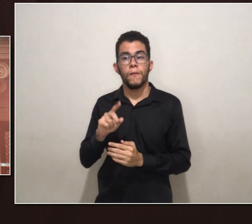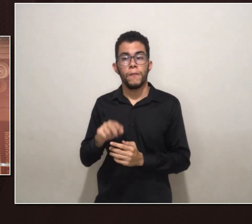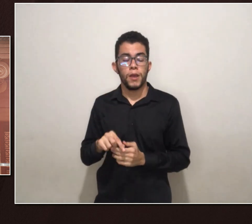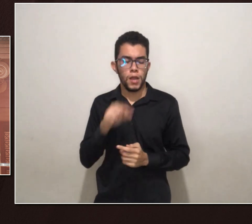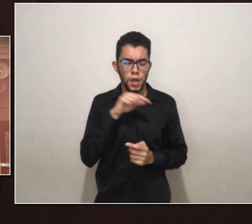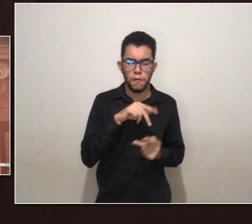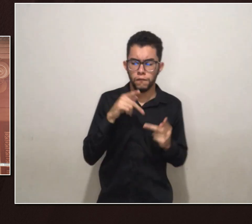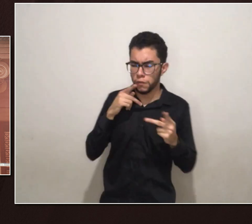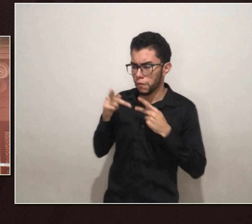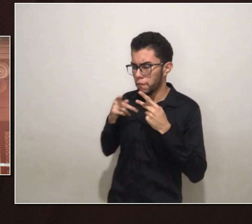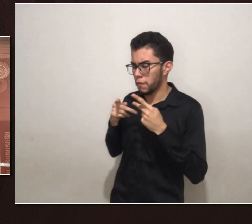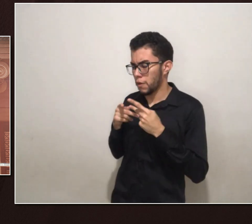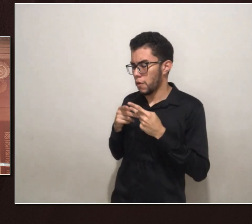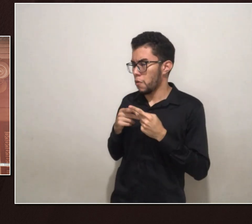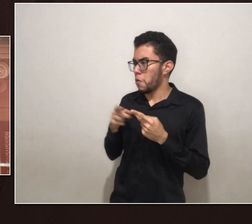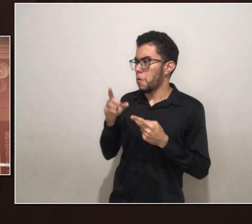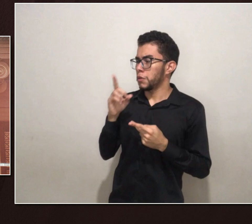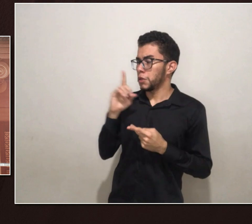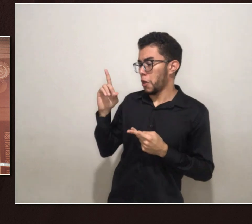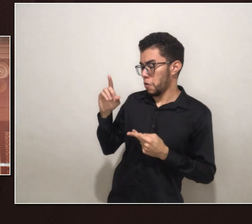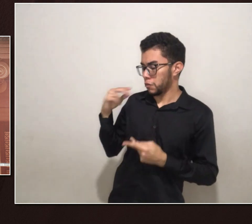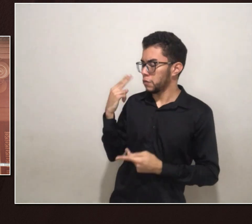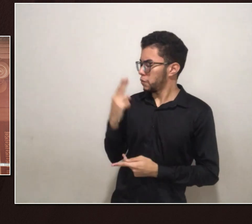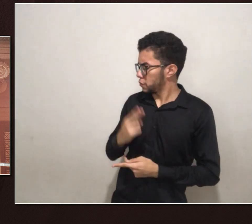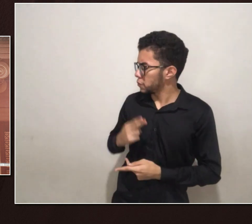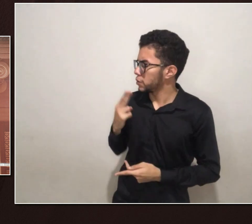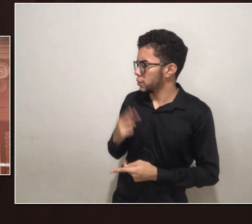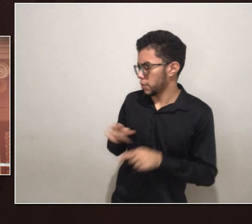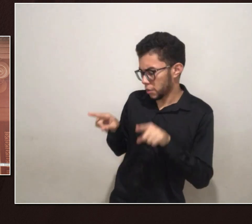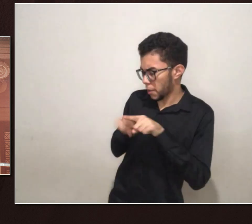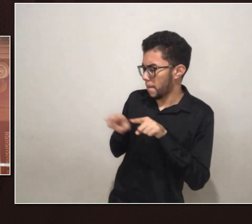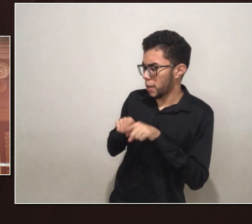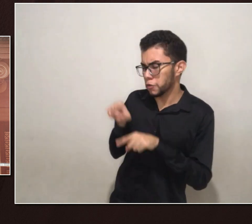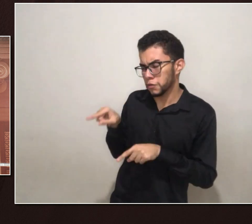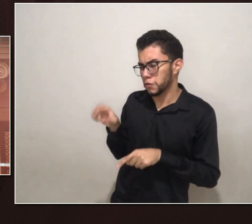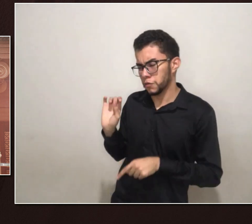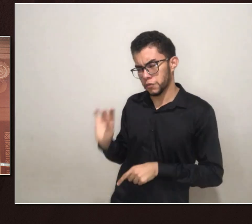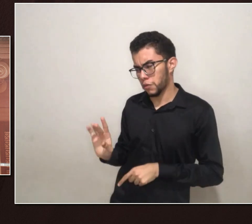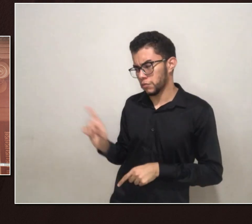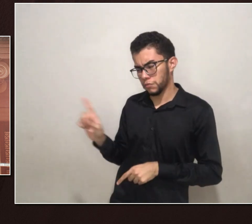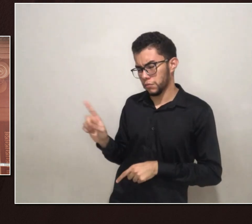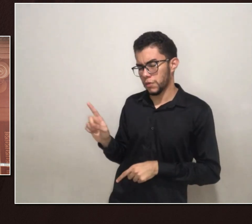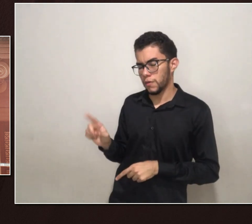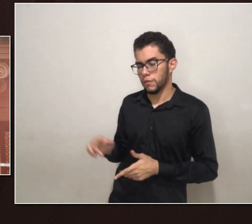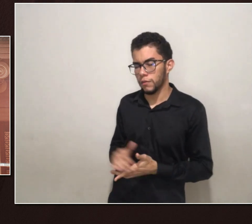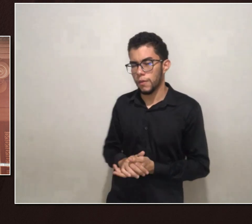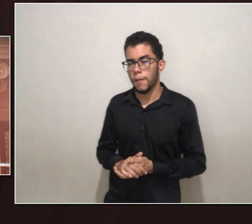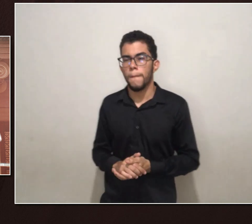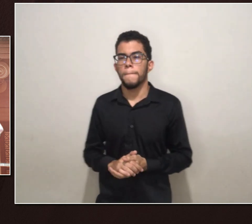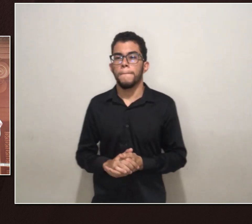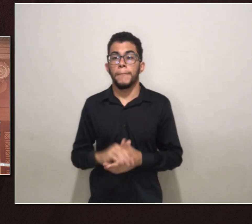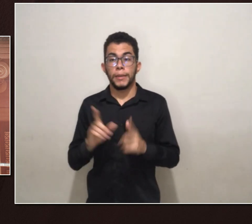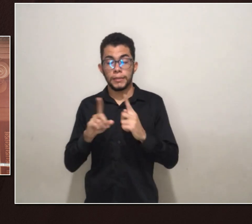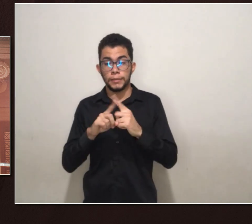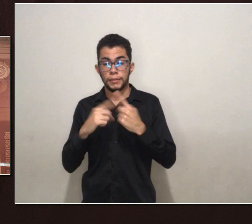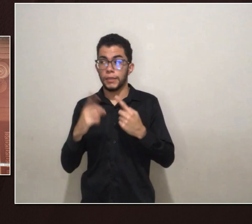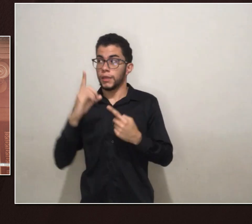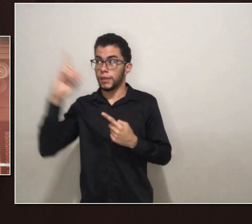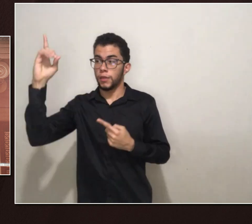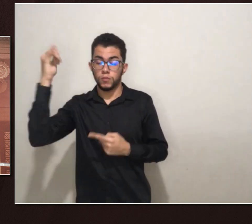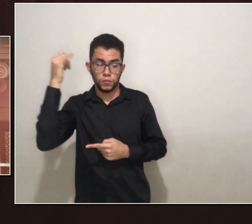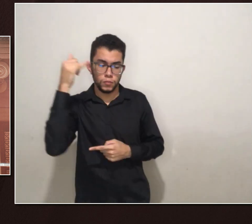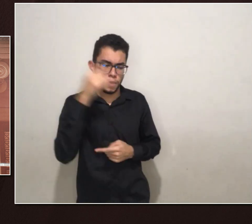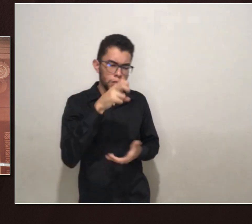não. Sabe, cuidado com essa perda da simplicidade, vamos ser simples. Remover de nós todo o conceito de